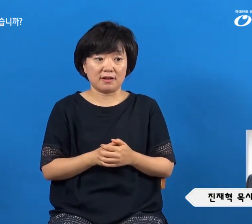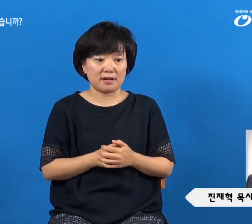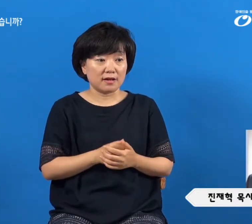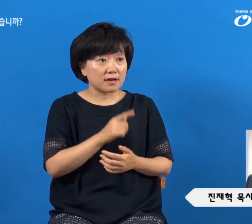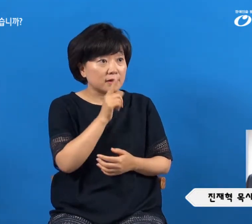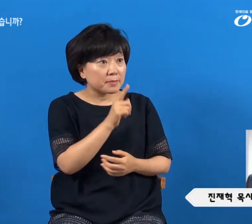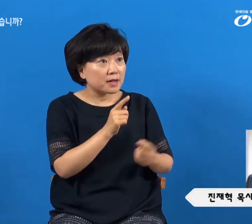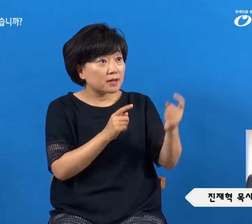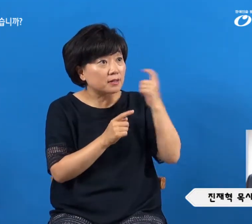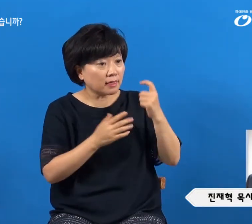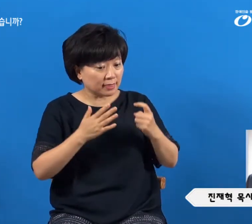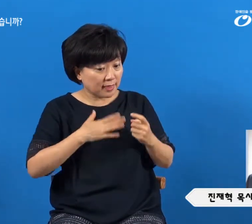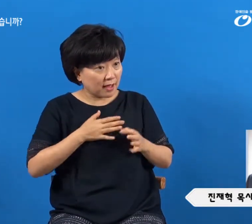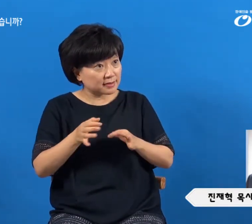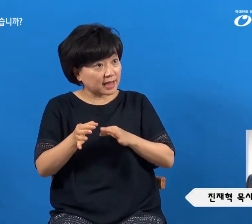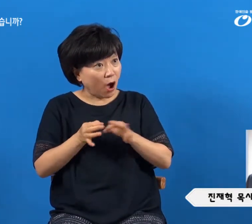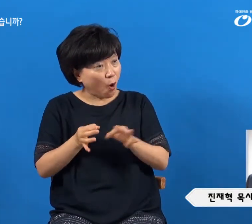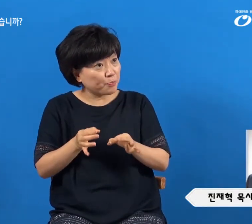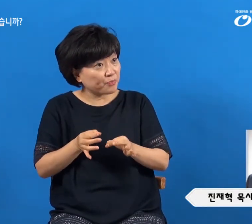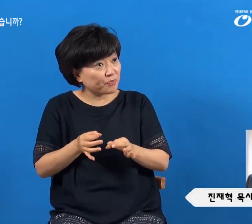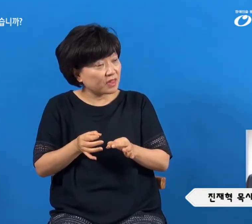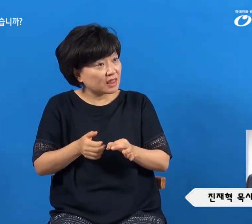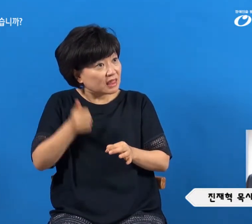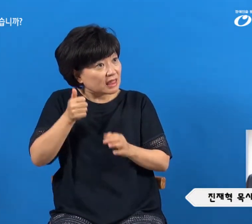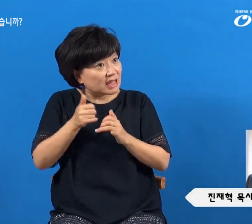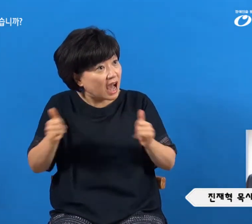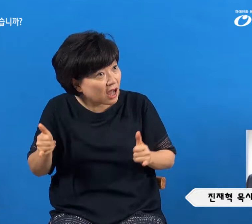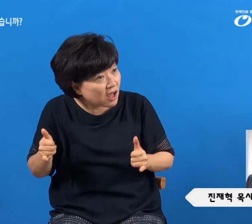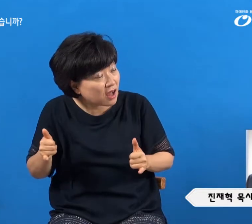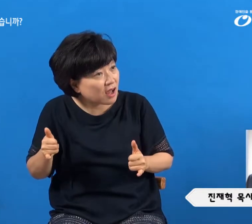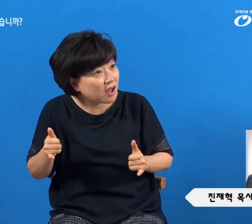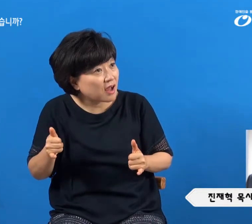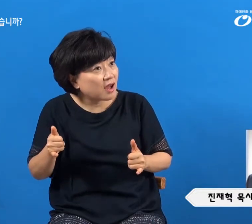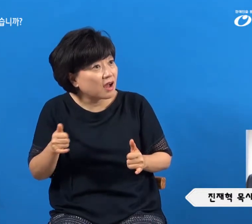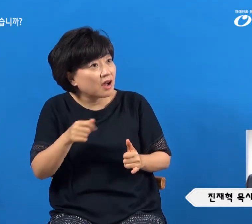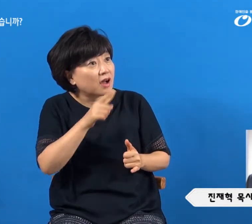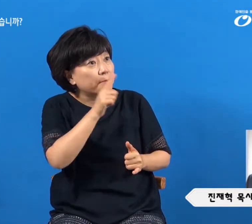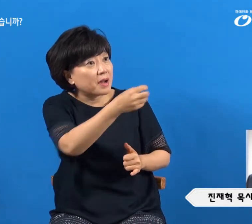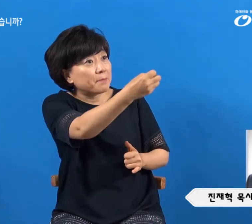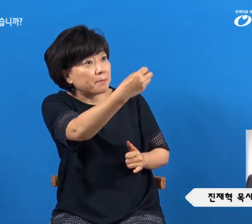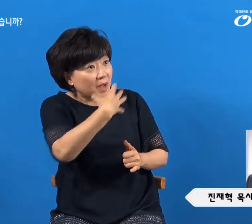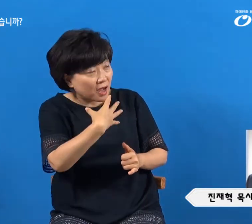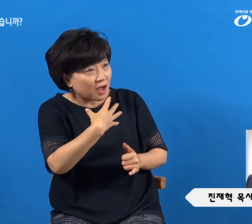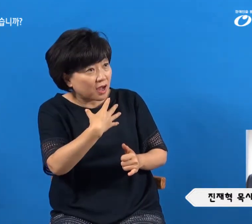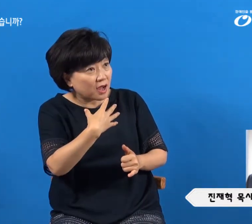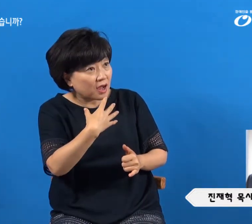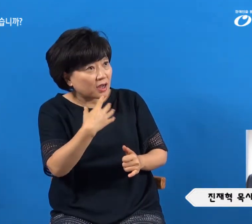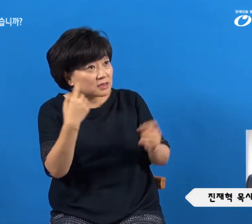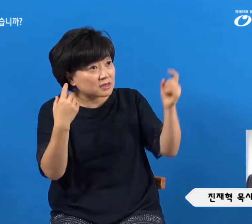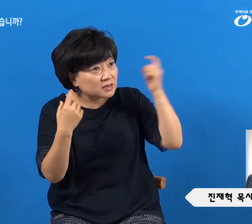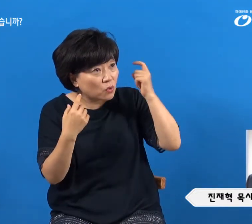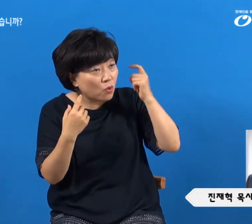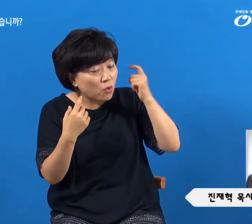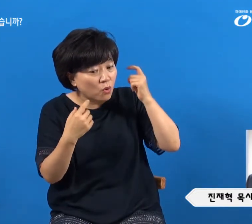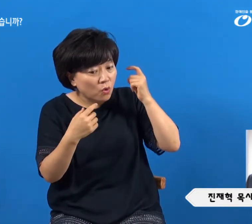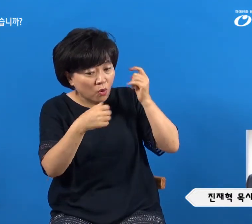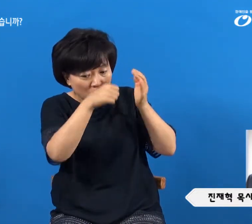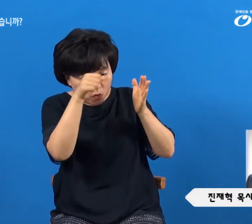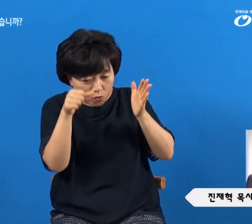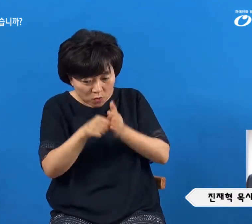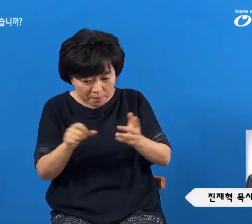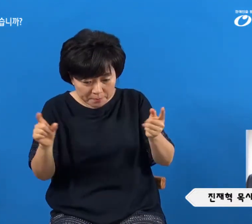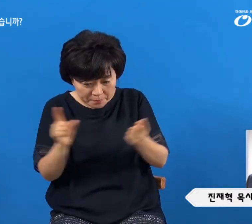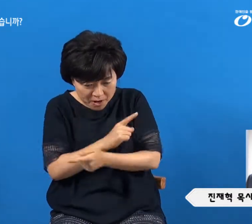말을 듣고 이 거지의 인생이 바뀝니다. 그리고 자기 자신의 모습을